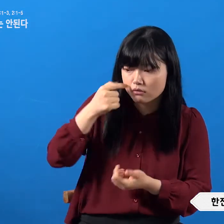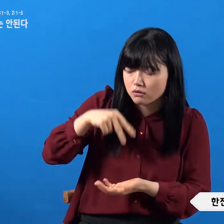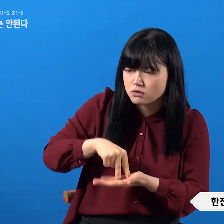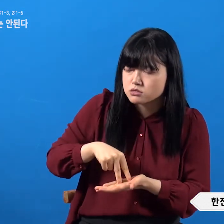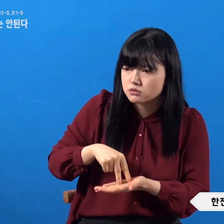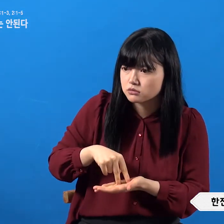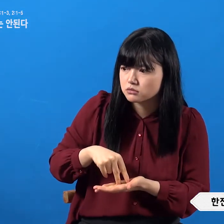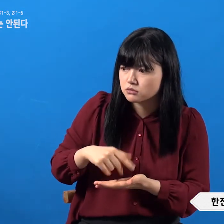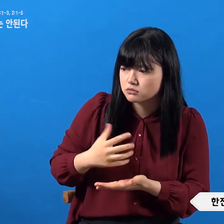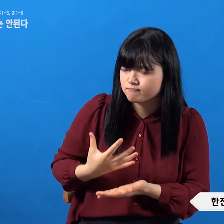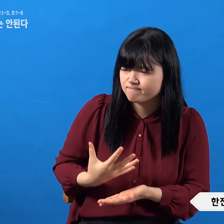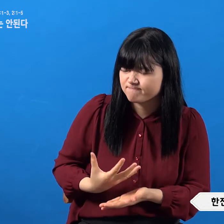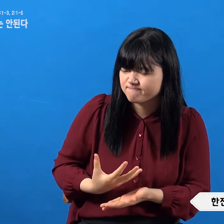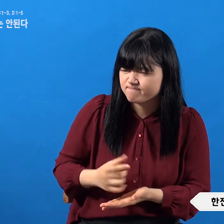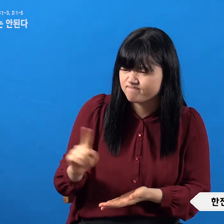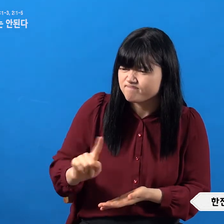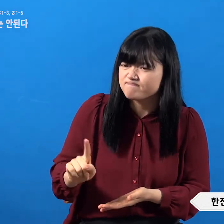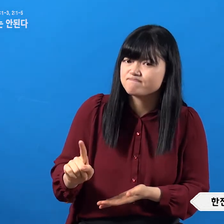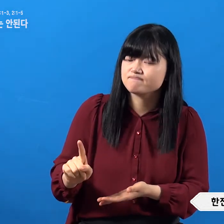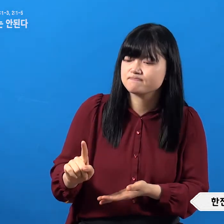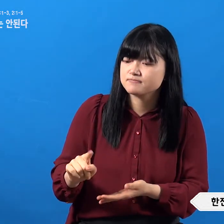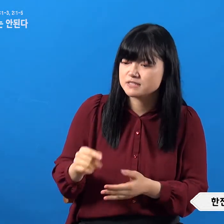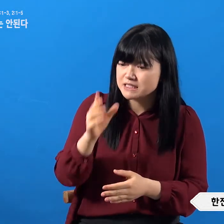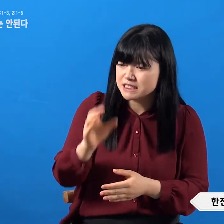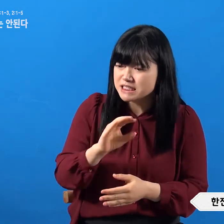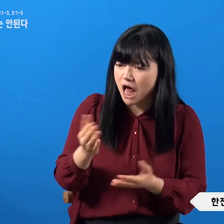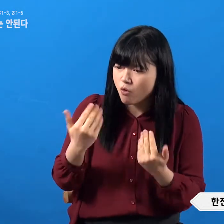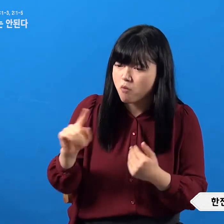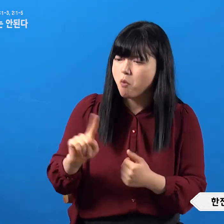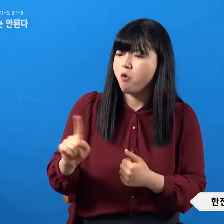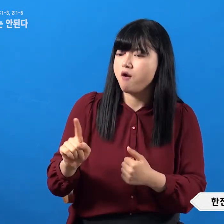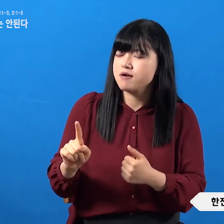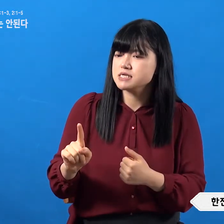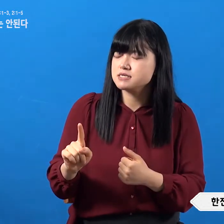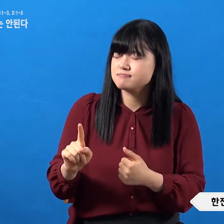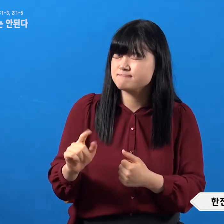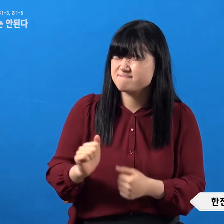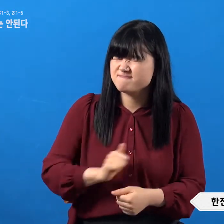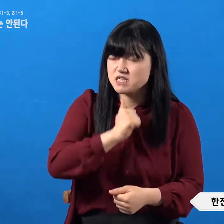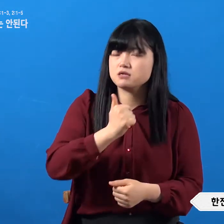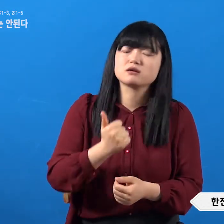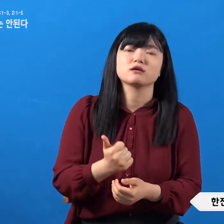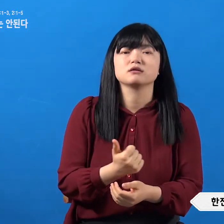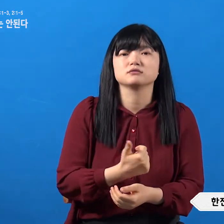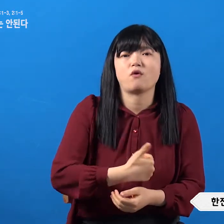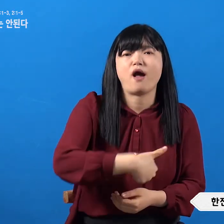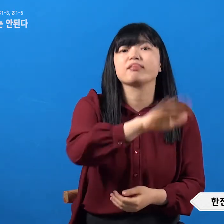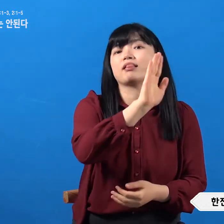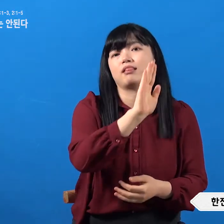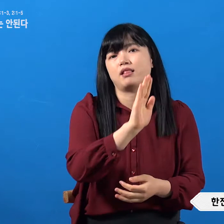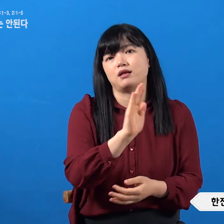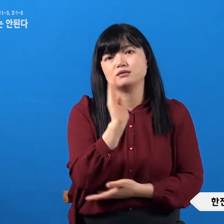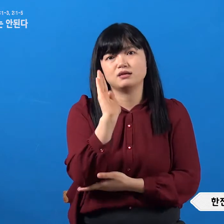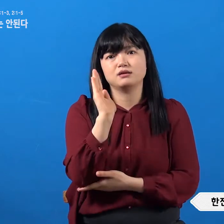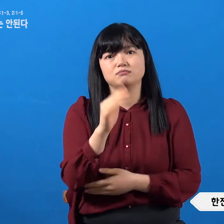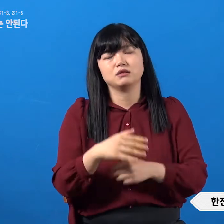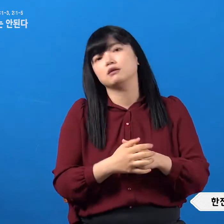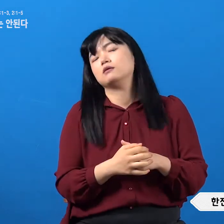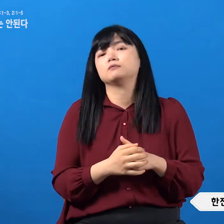목사님이 정색을 하면서 신학교에서도 이러냐 자리를 박차고 나와버렸다고 합니다.